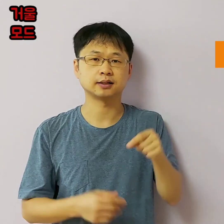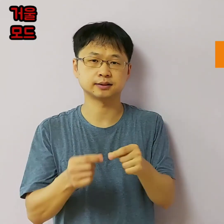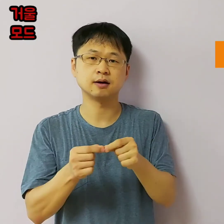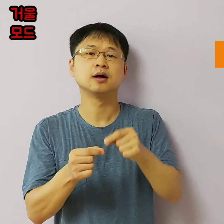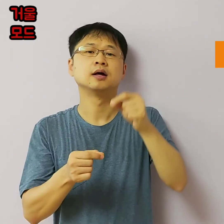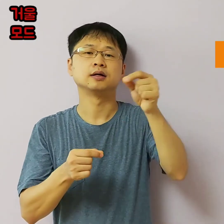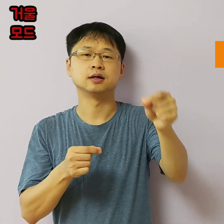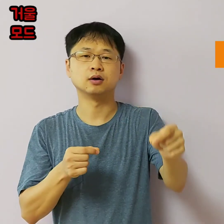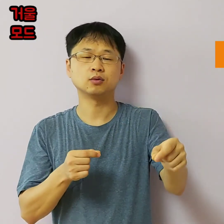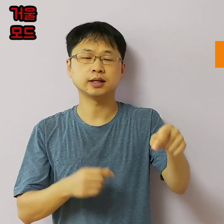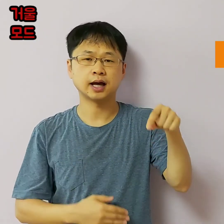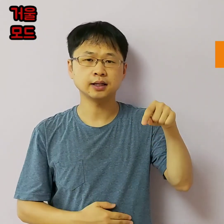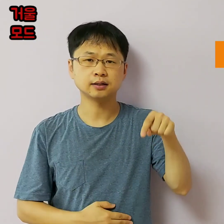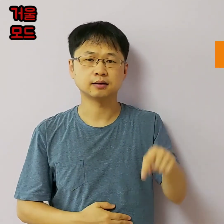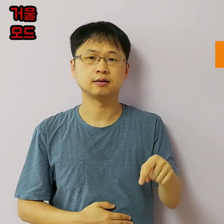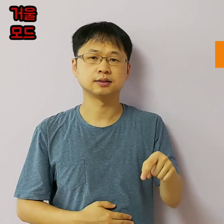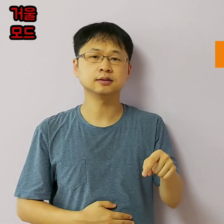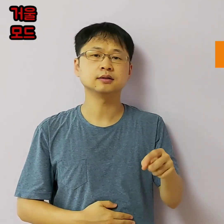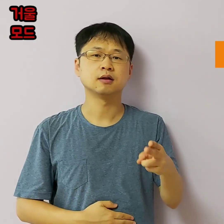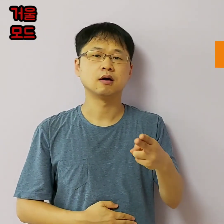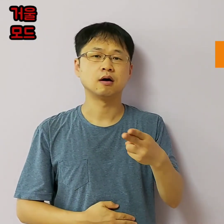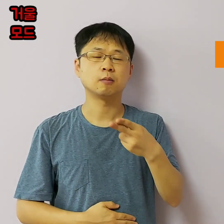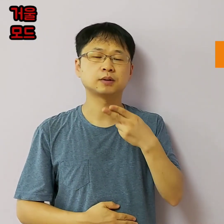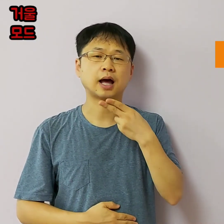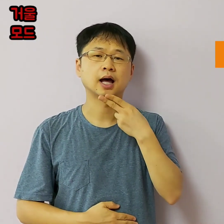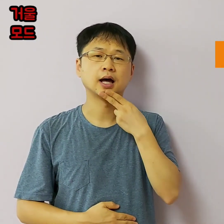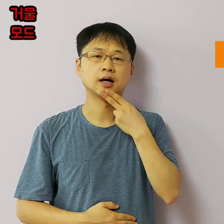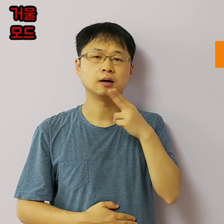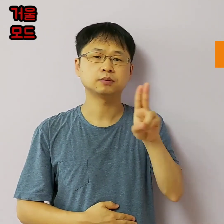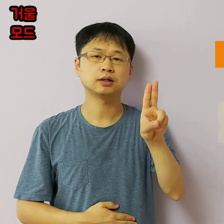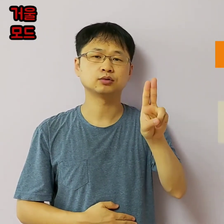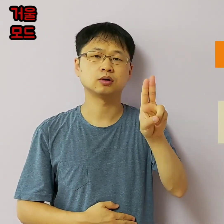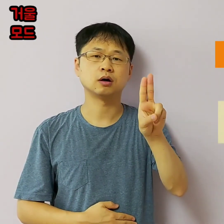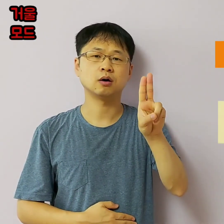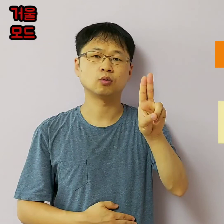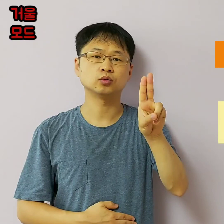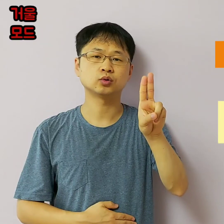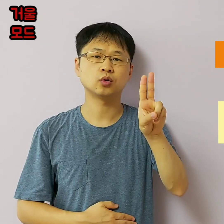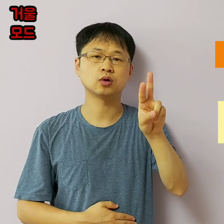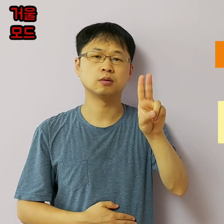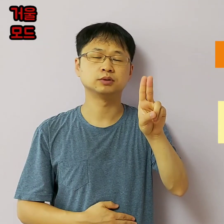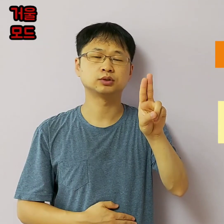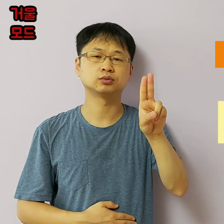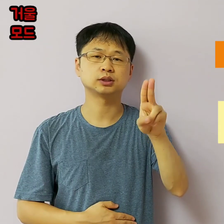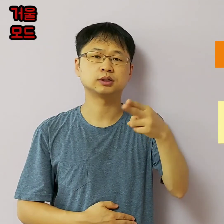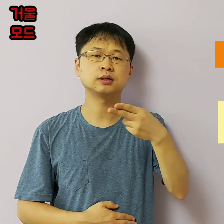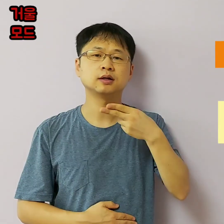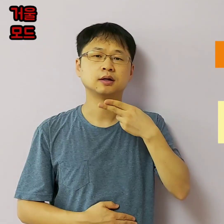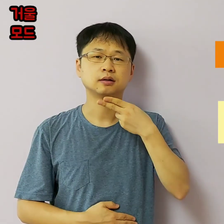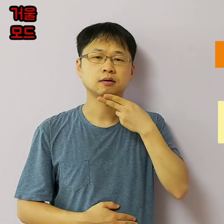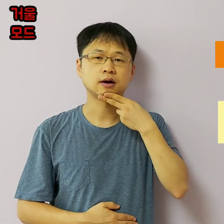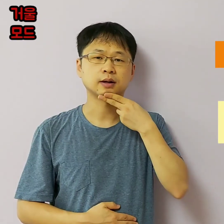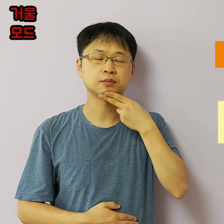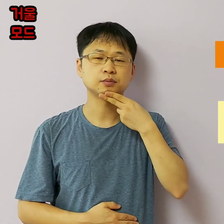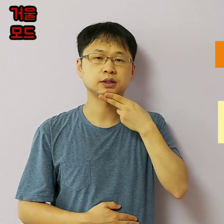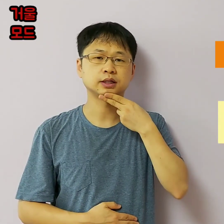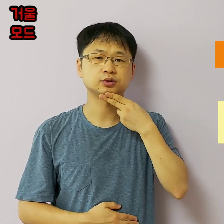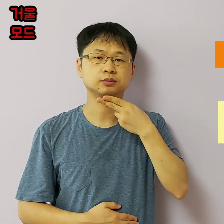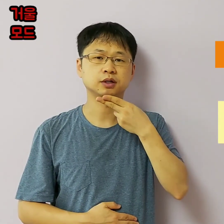그래서 영원한 것은 없다. 없다는 수어 오른손 검지중지를 턱 아랫부분에